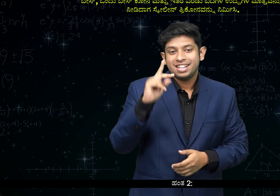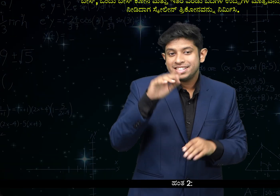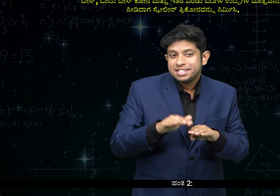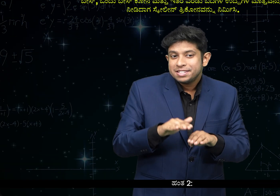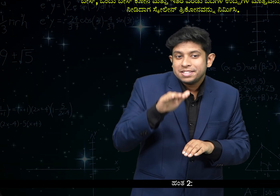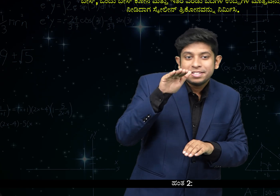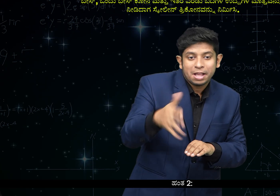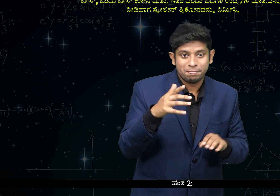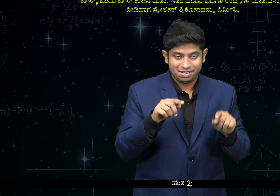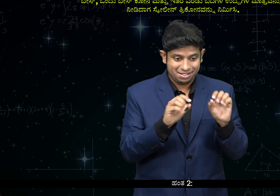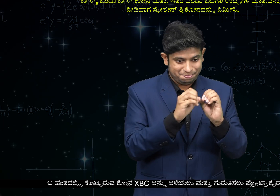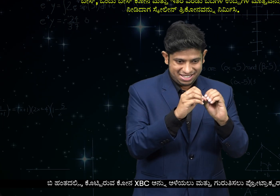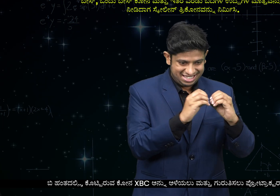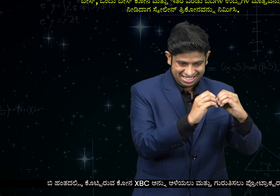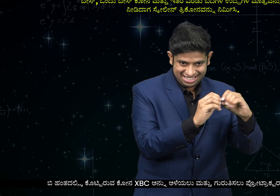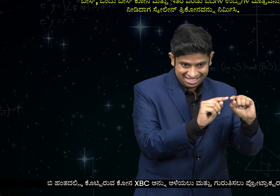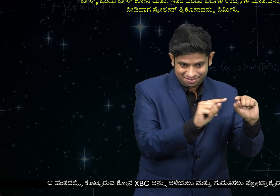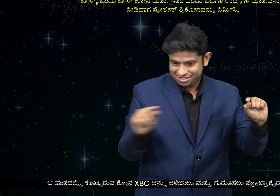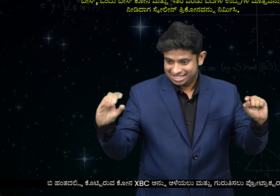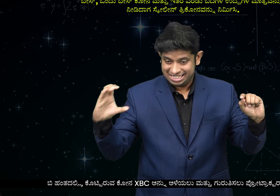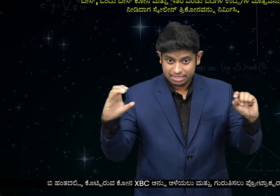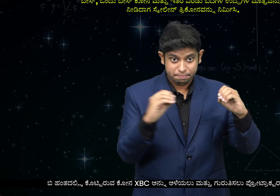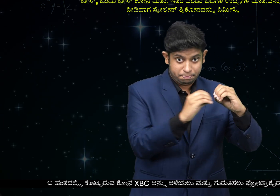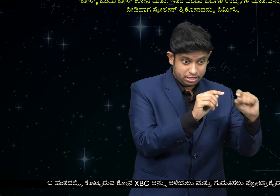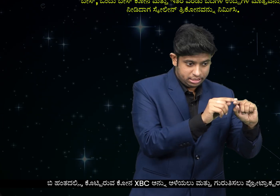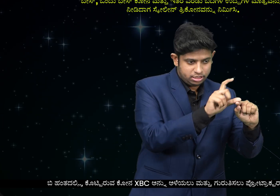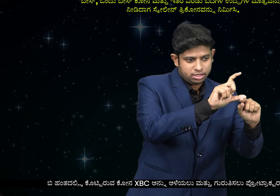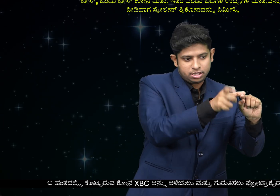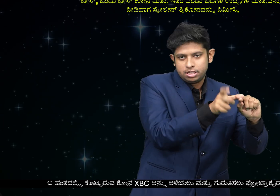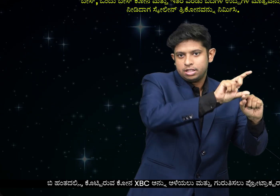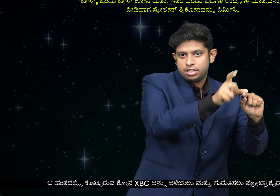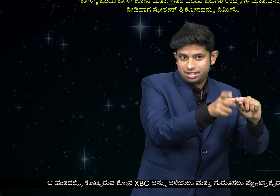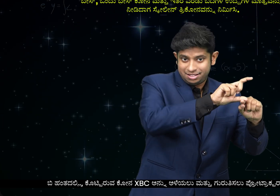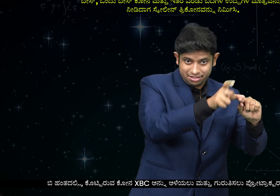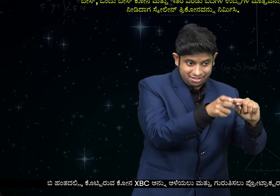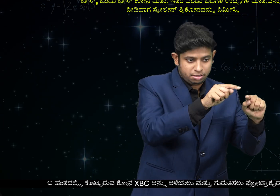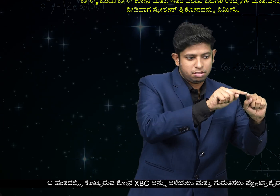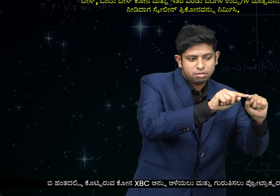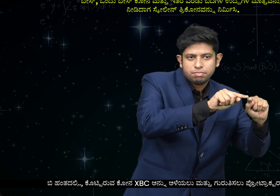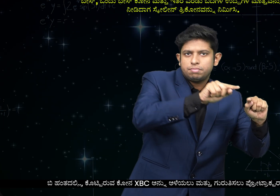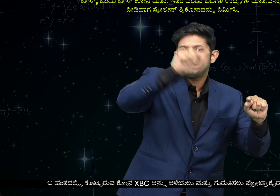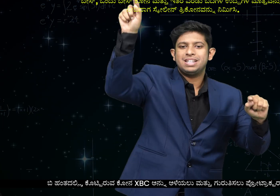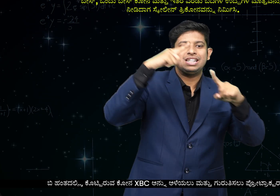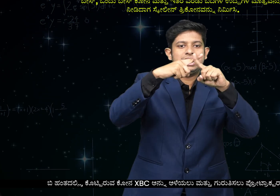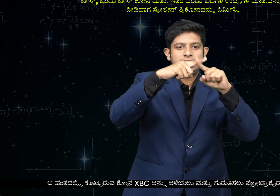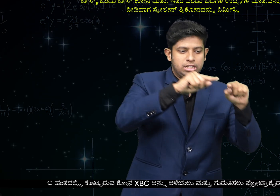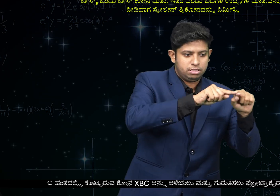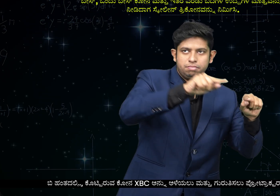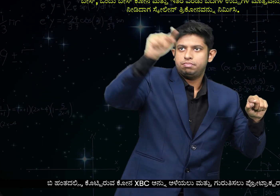ಹಂತ 2. ಬಿ ಹಂತದಲ್ಲಿ ಕೊಟ್ಟಿರುವ ಕೋನ XBC ಅನ್ನು ಅಳೆಯಲು ಮತ್ತು ಗುರುತಿಸಲು ಪ್ರೊಟ್ರಾಕ್ಟರ್ ಅನ್ನು